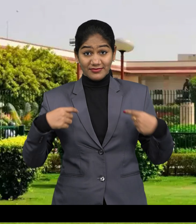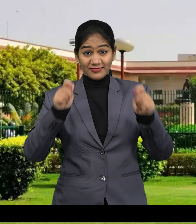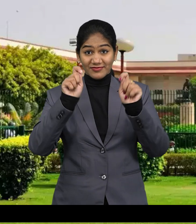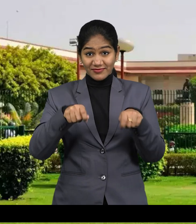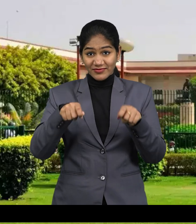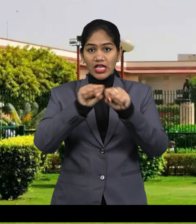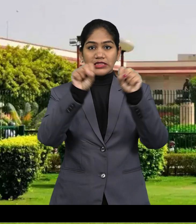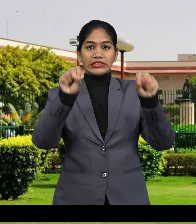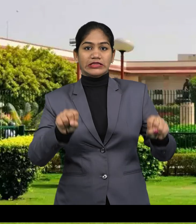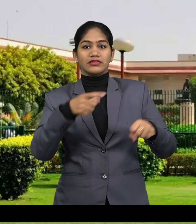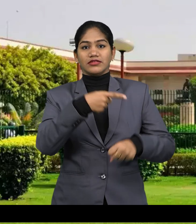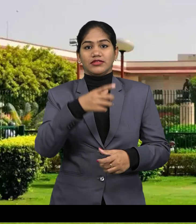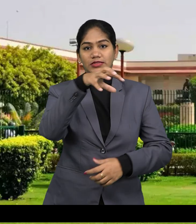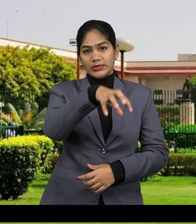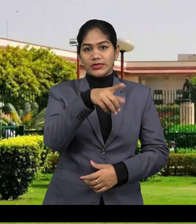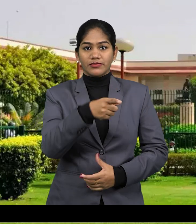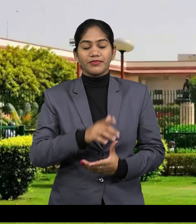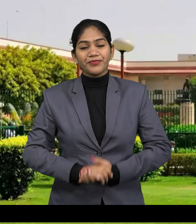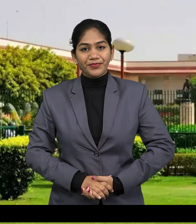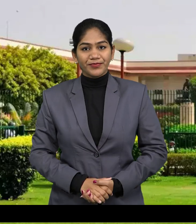న్యాయ వ్యవస్థ గురించి మీరు నేర్చుకుంటారు.